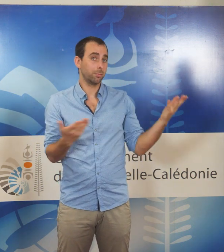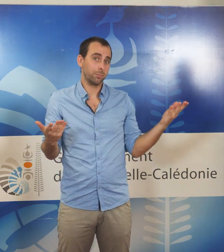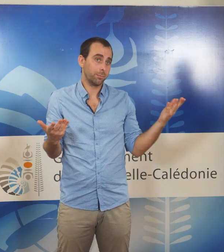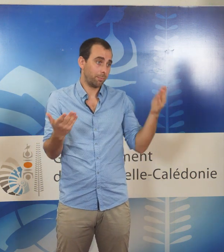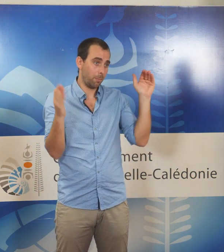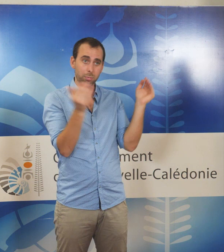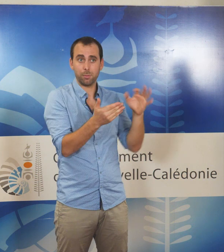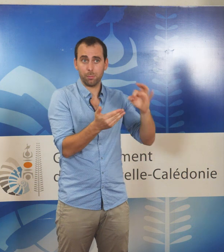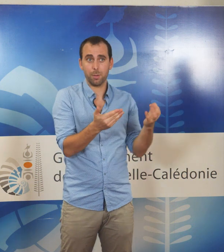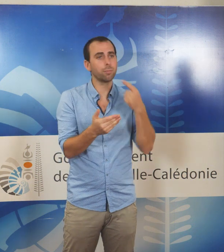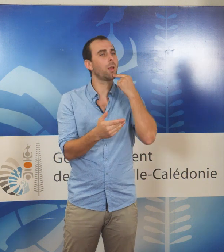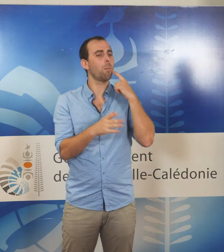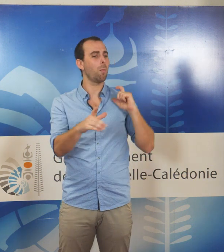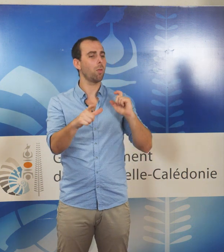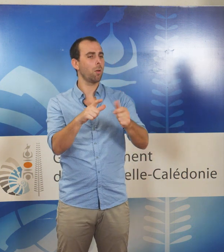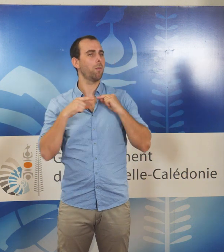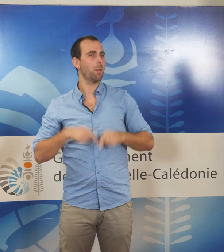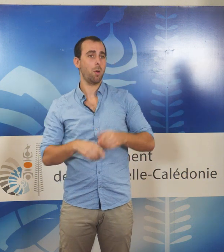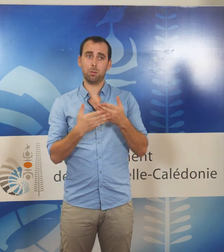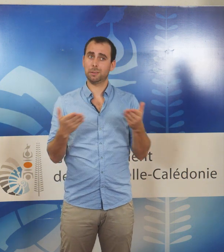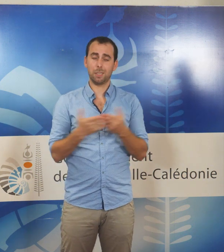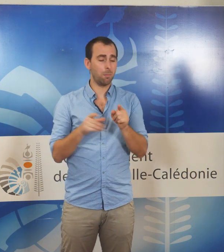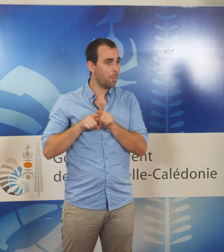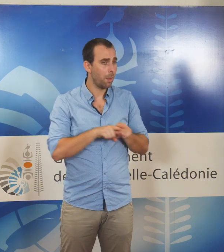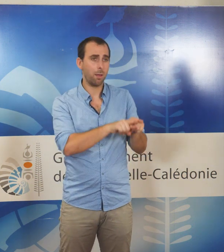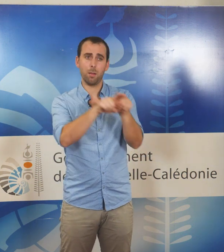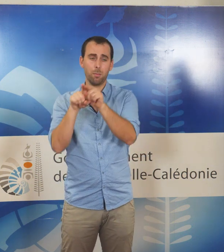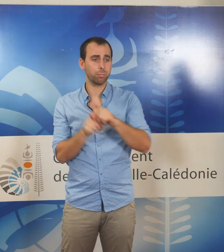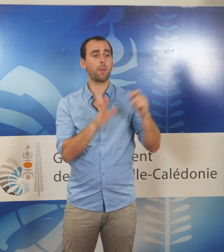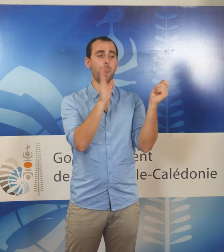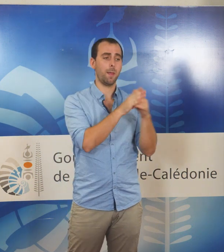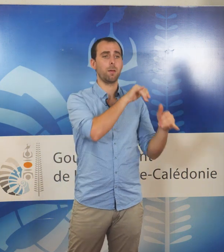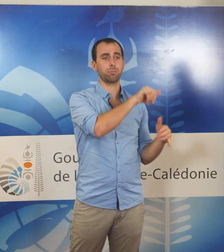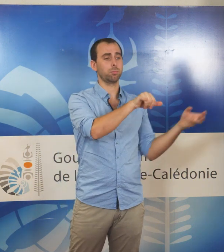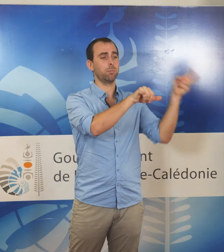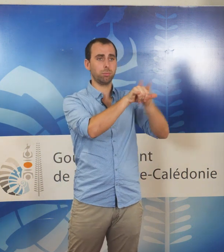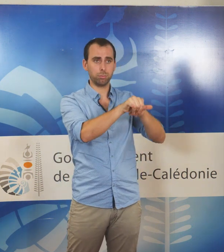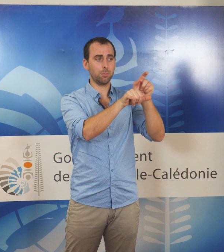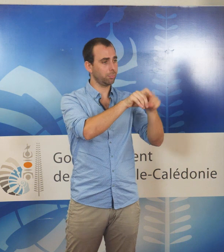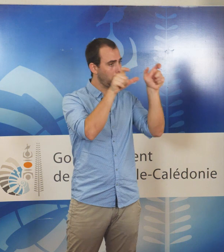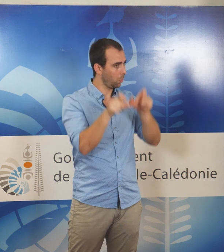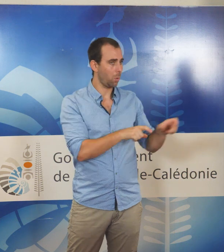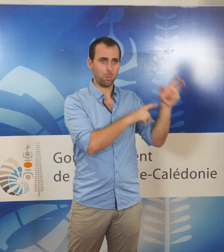c'est-à-dire qu'il est le même pour tous. Il y a un contrôle sanitaire au début, quand on prend l'avion,